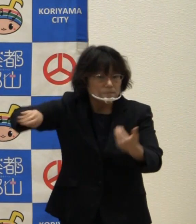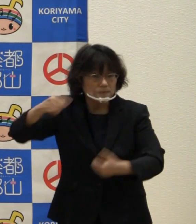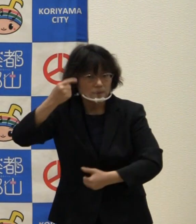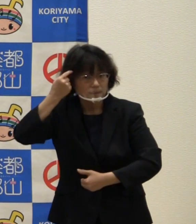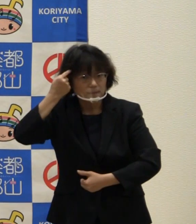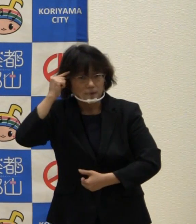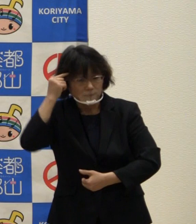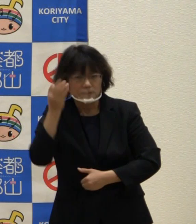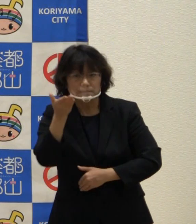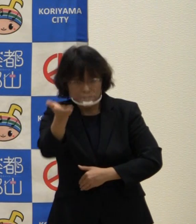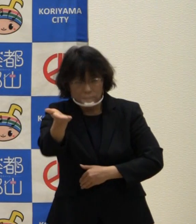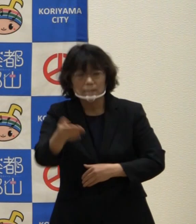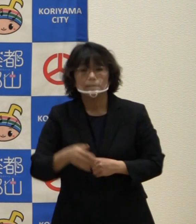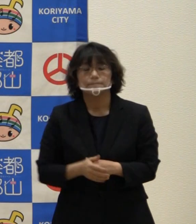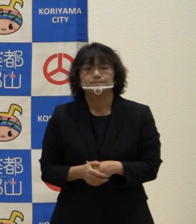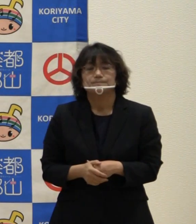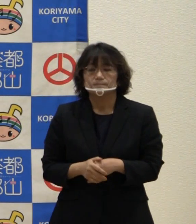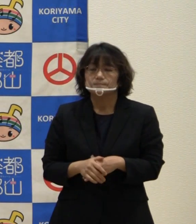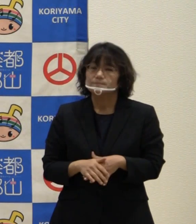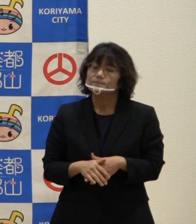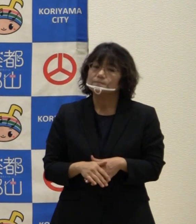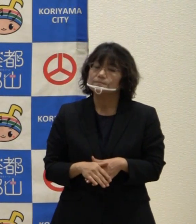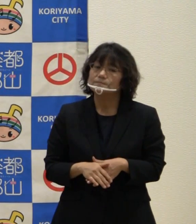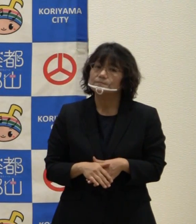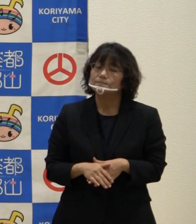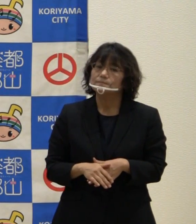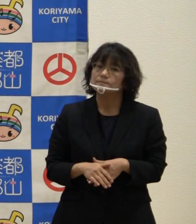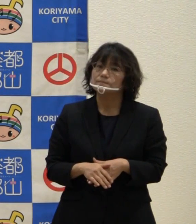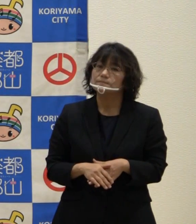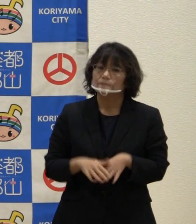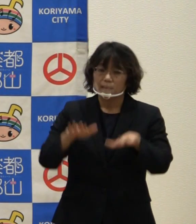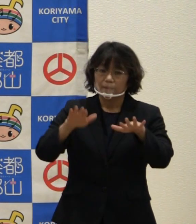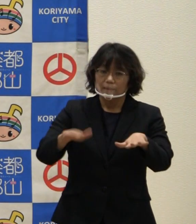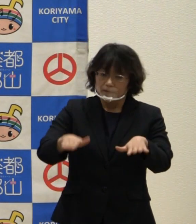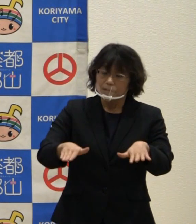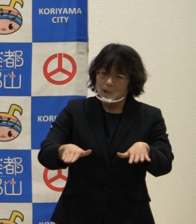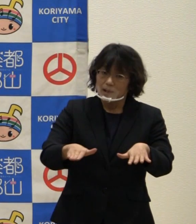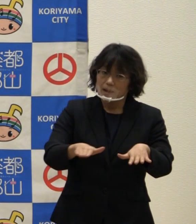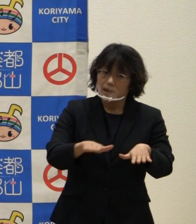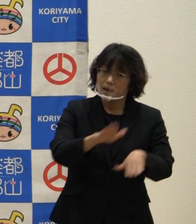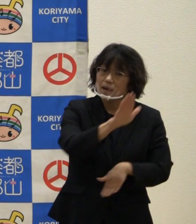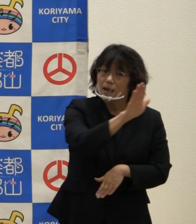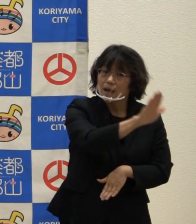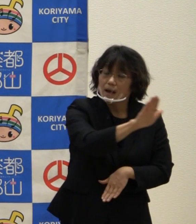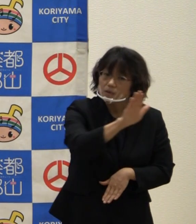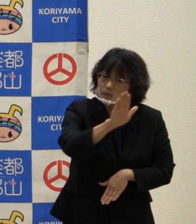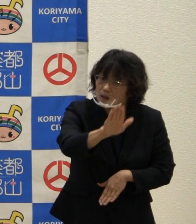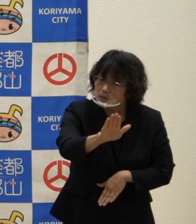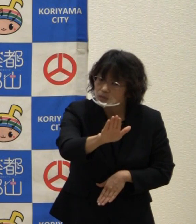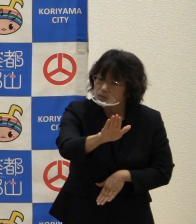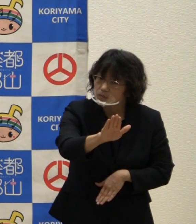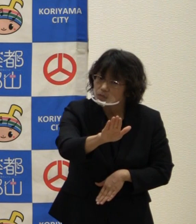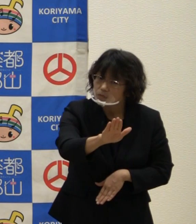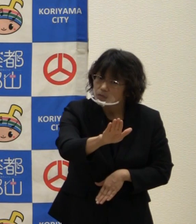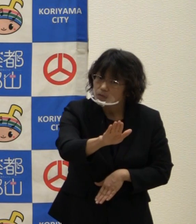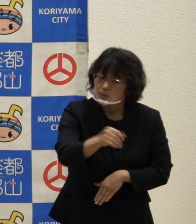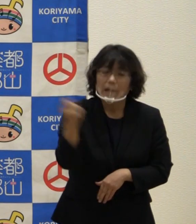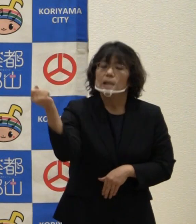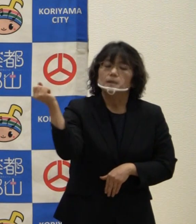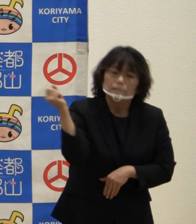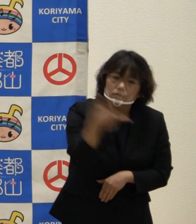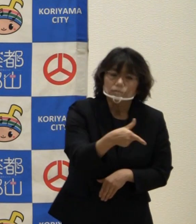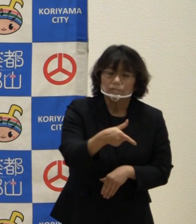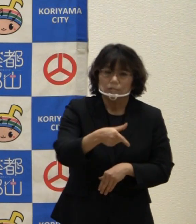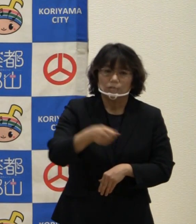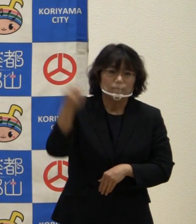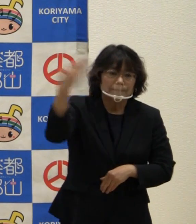そうですね。今現在、設置してあります、情報的に、あちらは急速タイプでございま